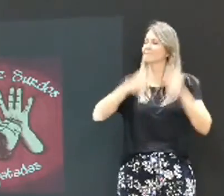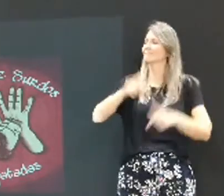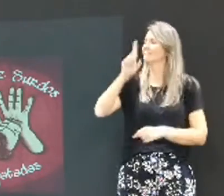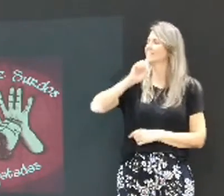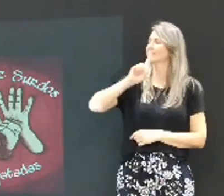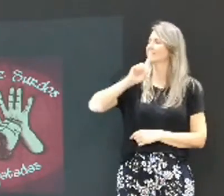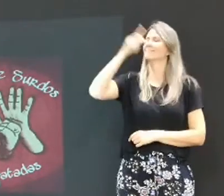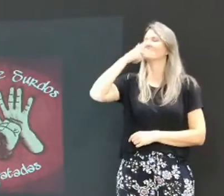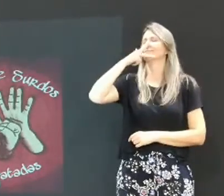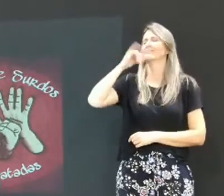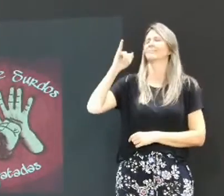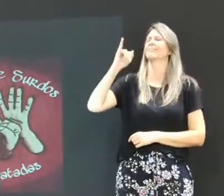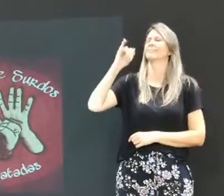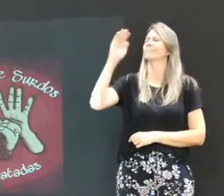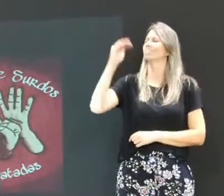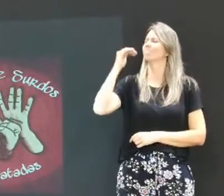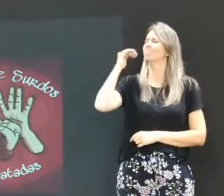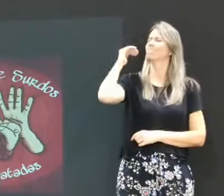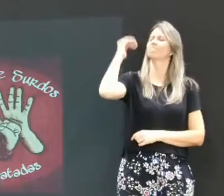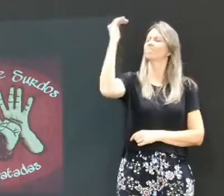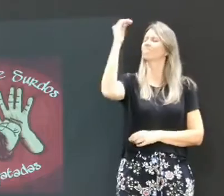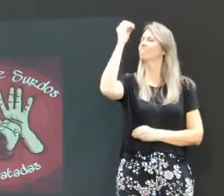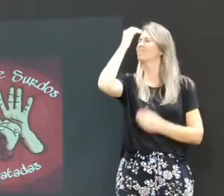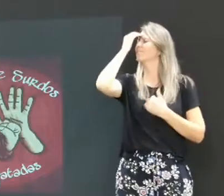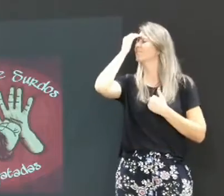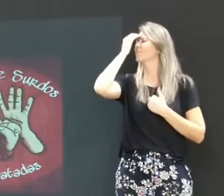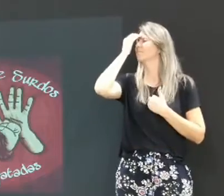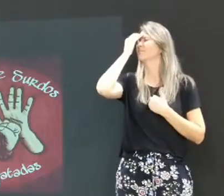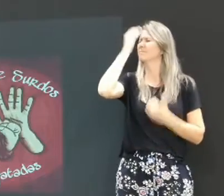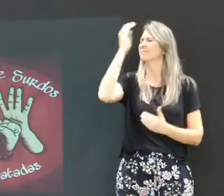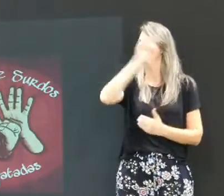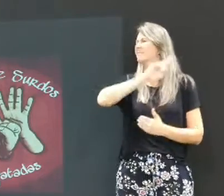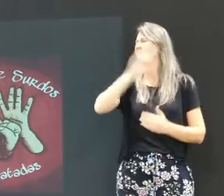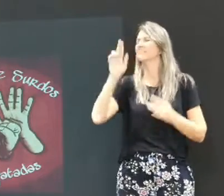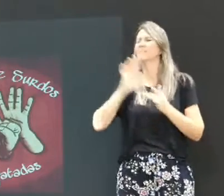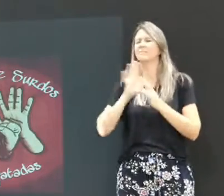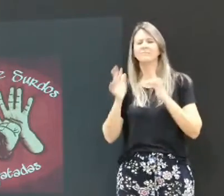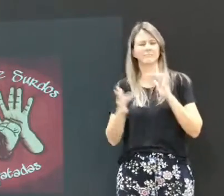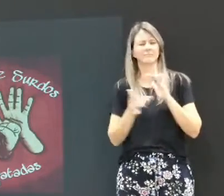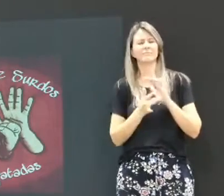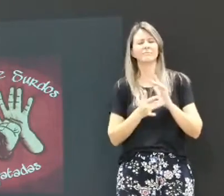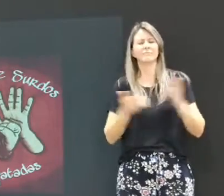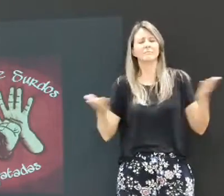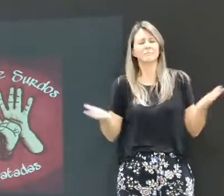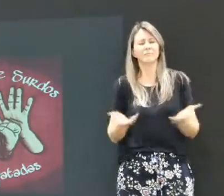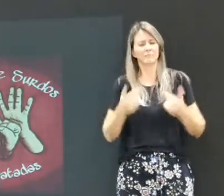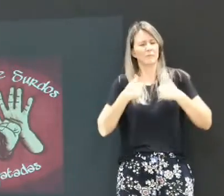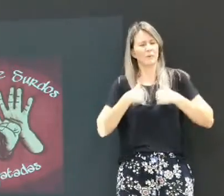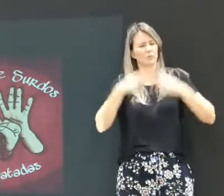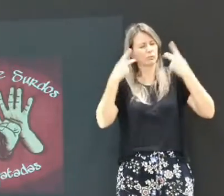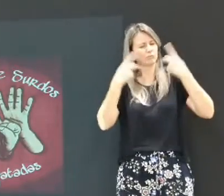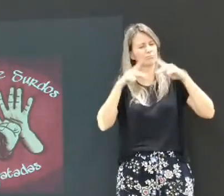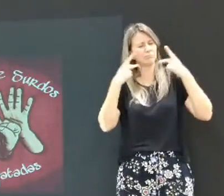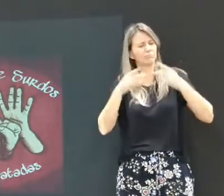Senhor. Nosso Pai está acima de todas as coisas. Agradecemos ao Senhor em nome de Jesus. Eu vou